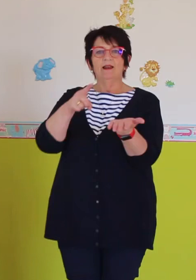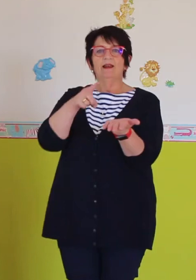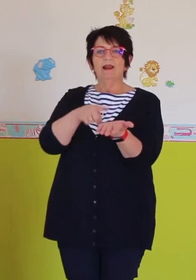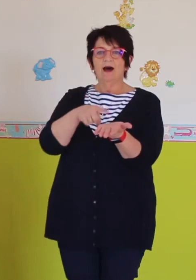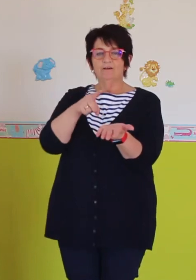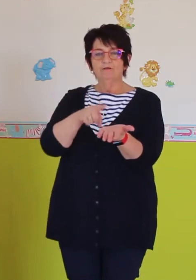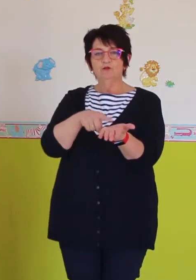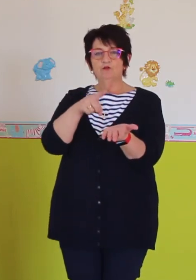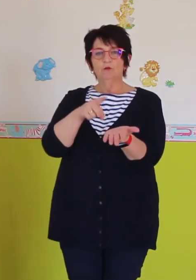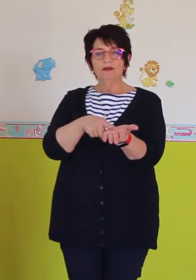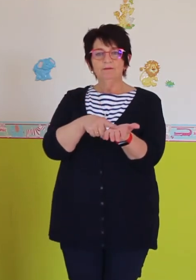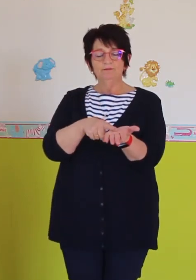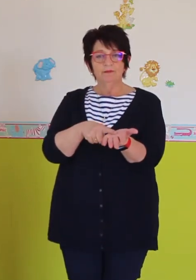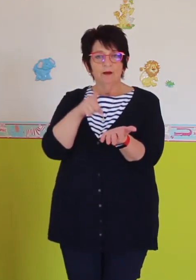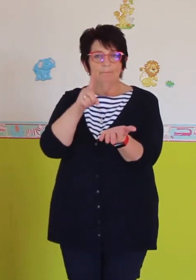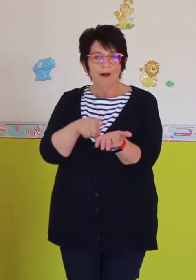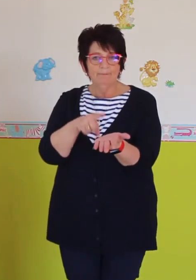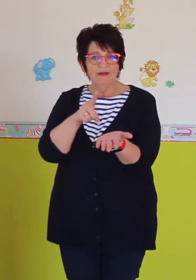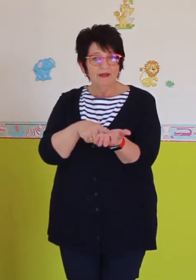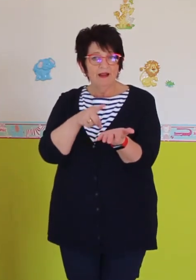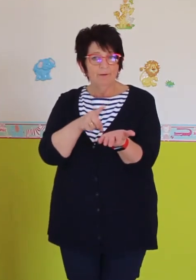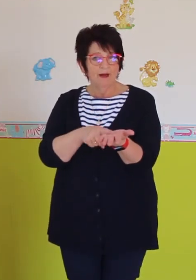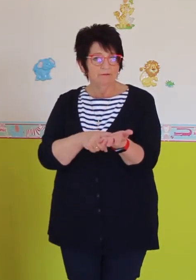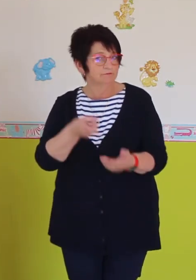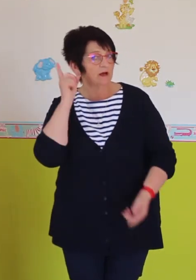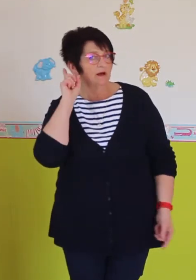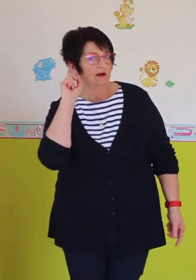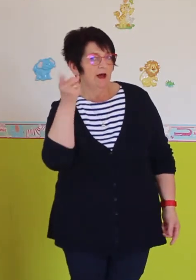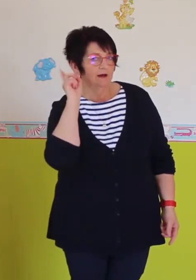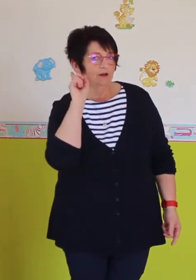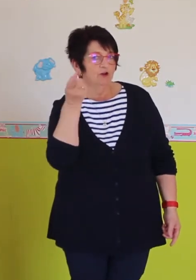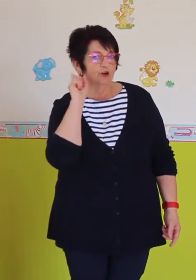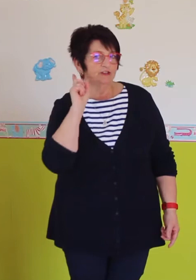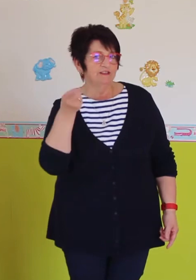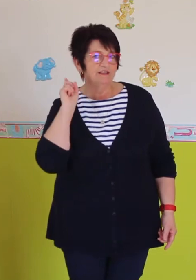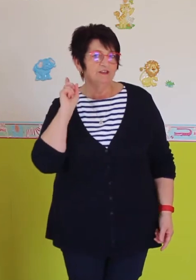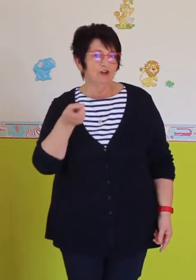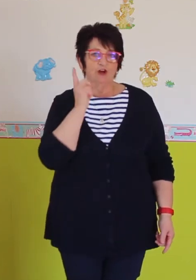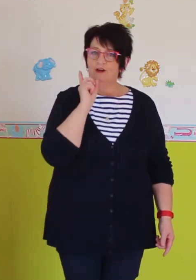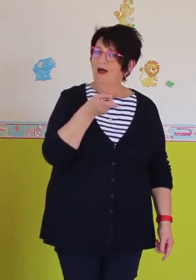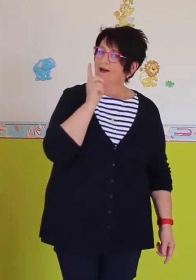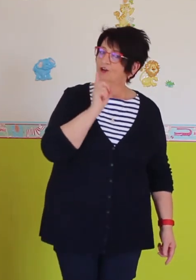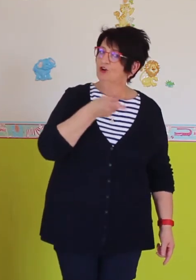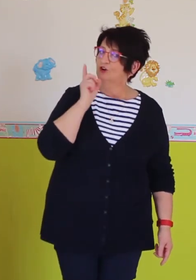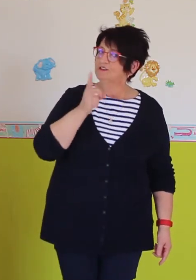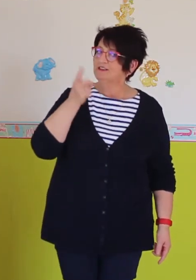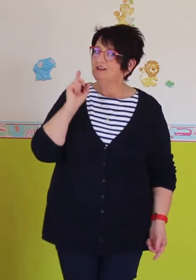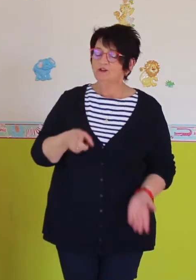La fourmi m'a piqué la main, la coquine, la coquine,